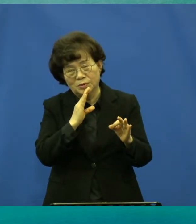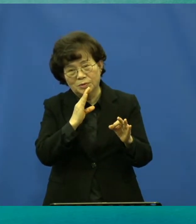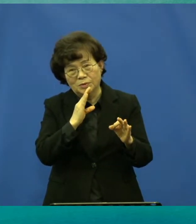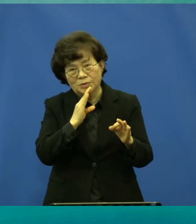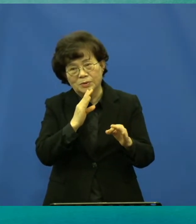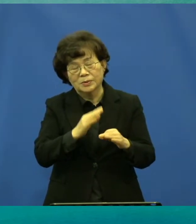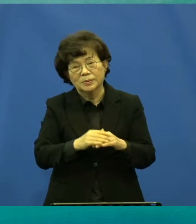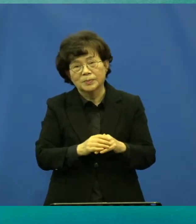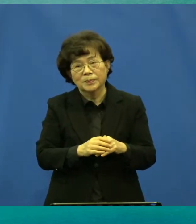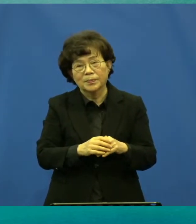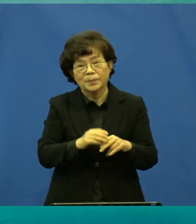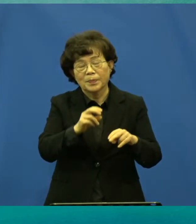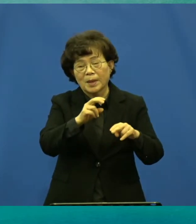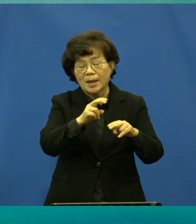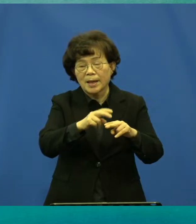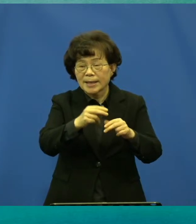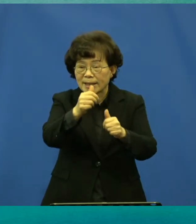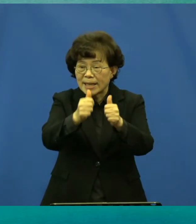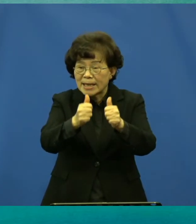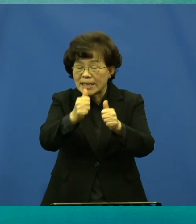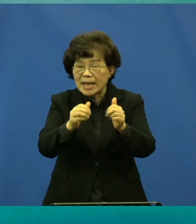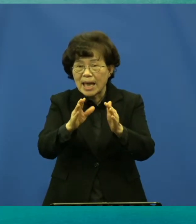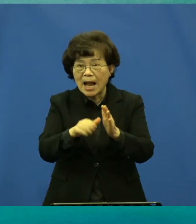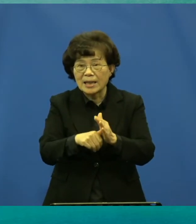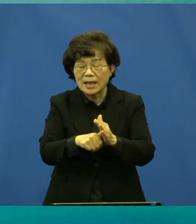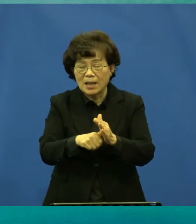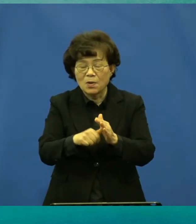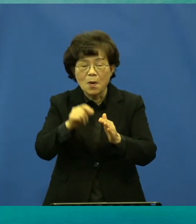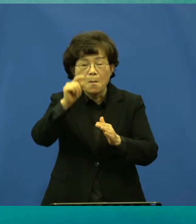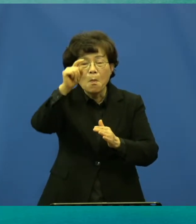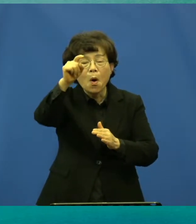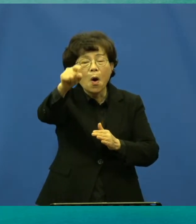관중석에서도 경기장으로부터 먼 쪽에 앉아 있습니다.